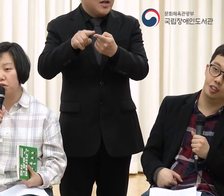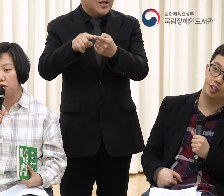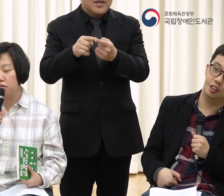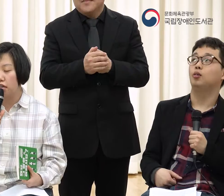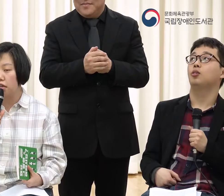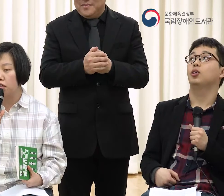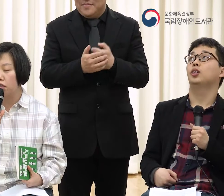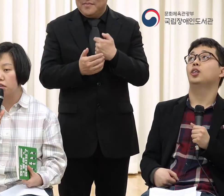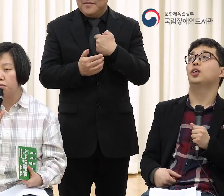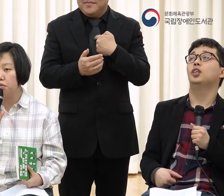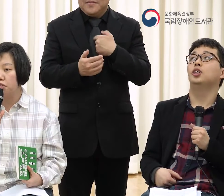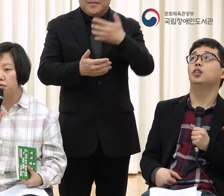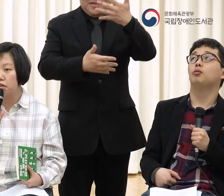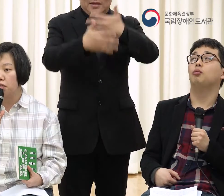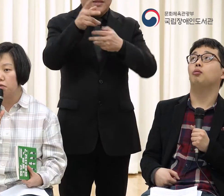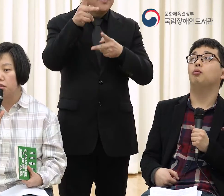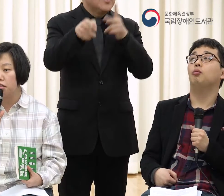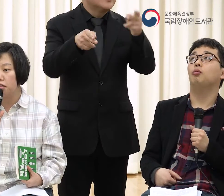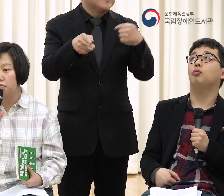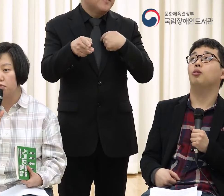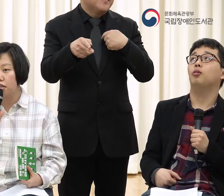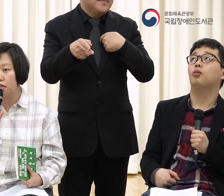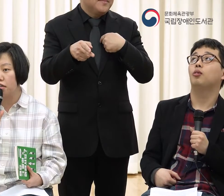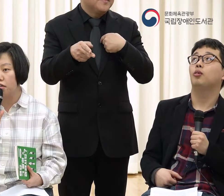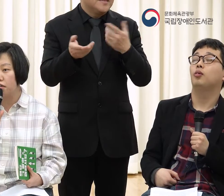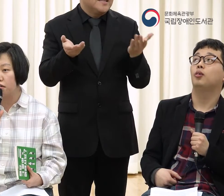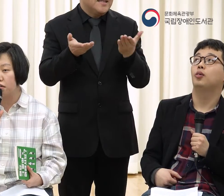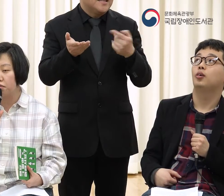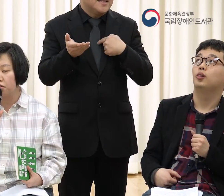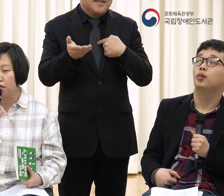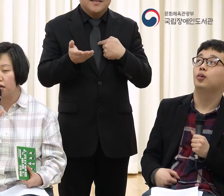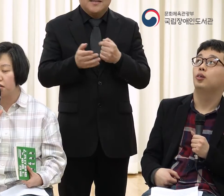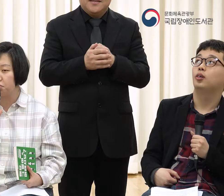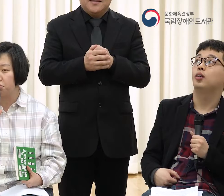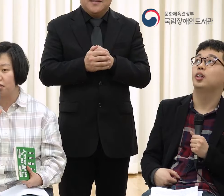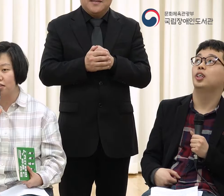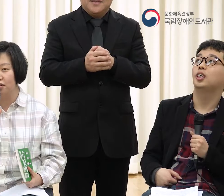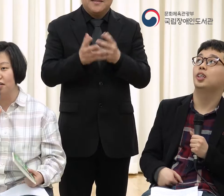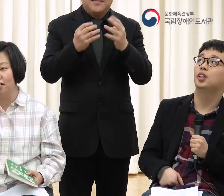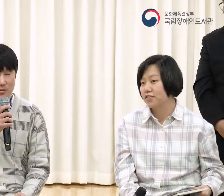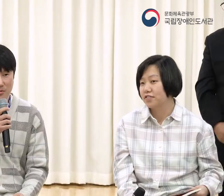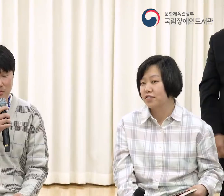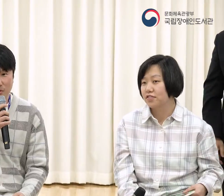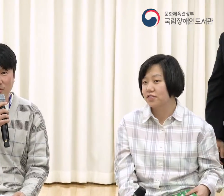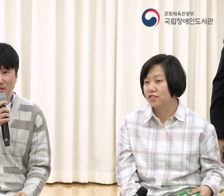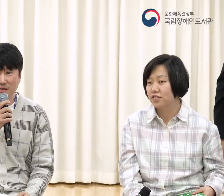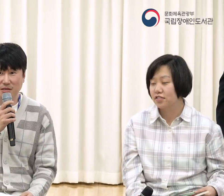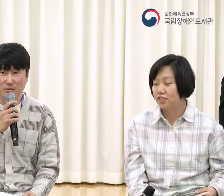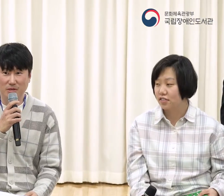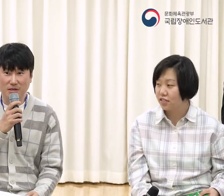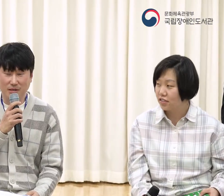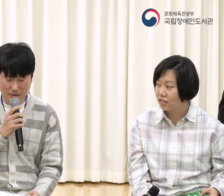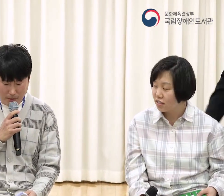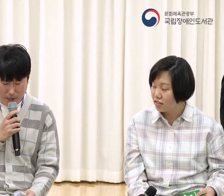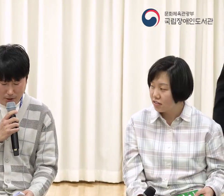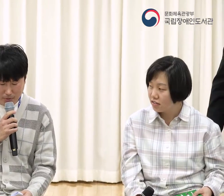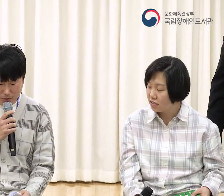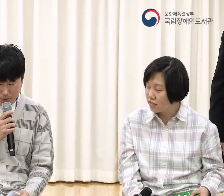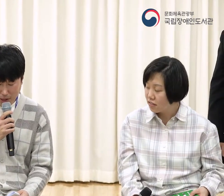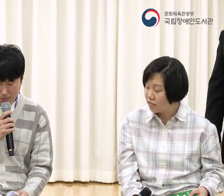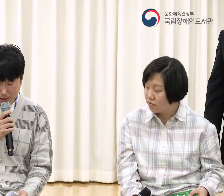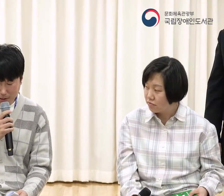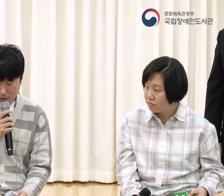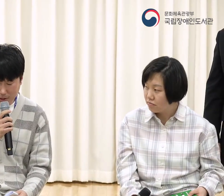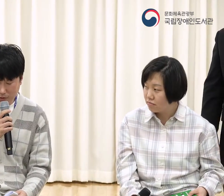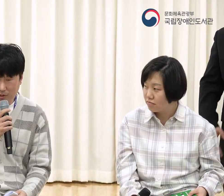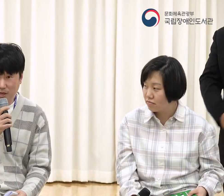추천하고 싶어요. 제가 영상 편집도 하고 하기 때문에 여러 사람들이 알았으면 좋겠어요. 저는 현장에 있다 보니까